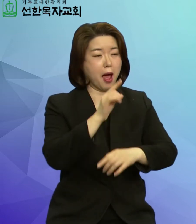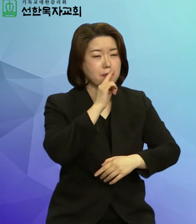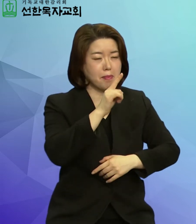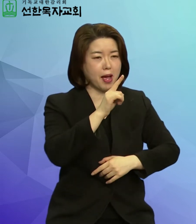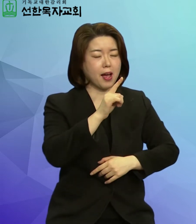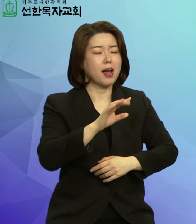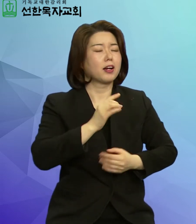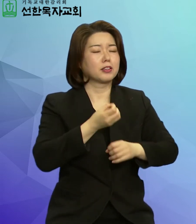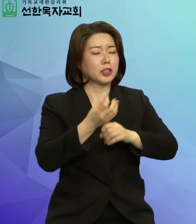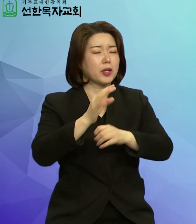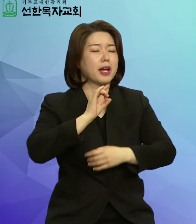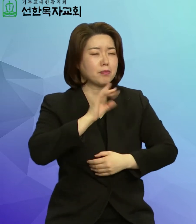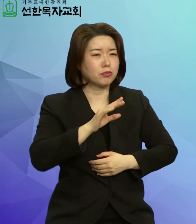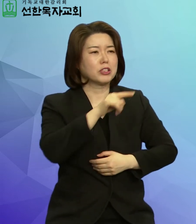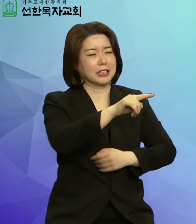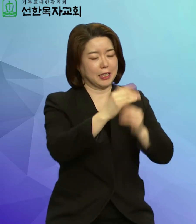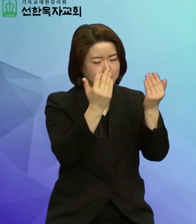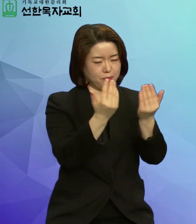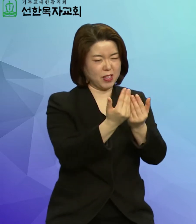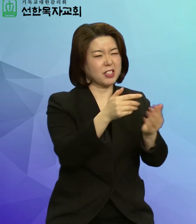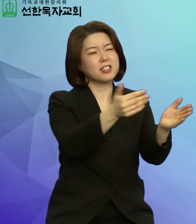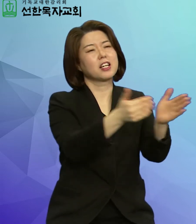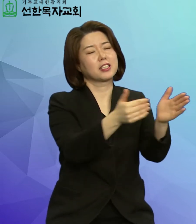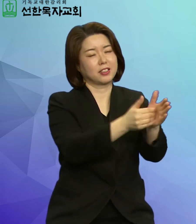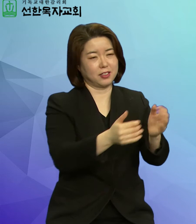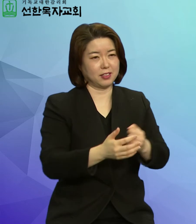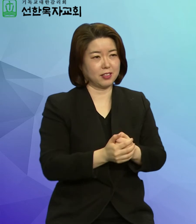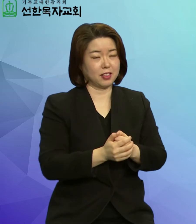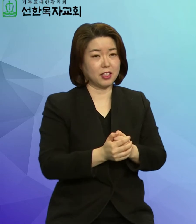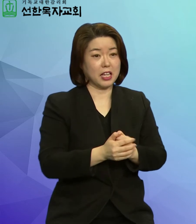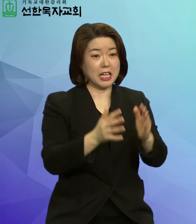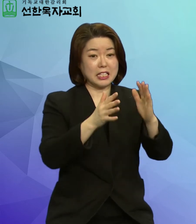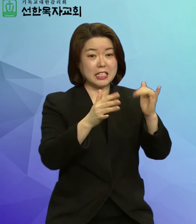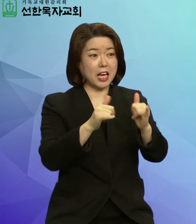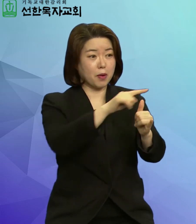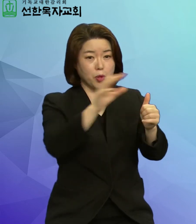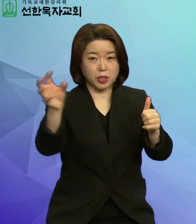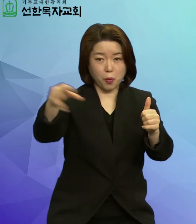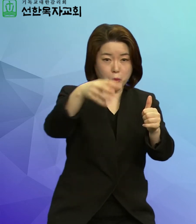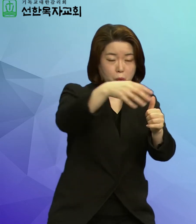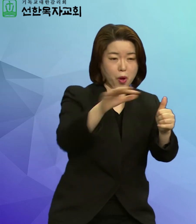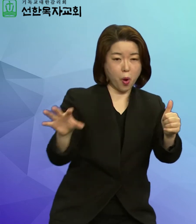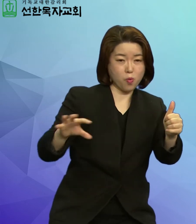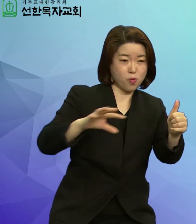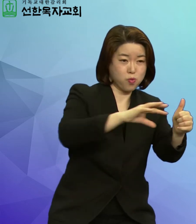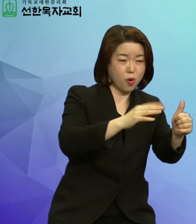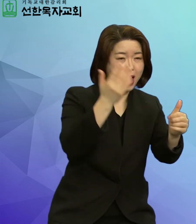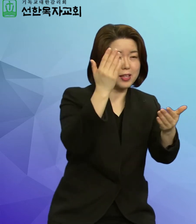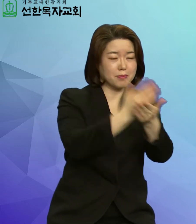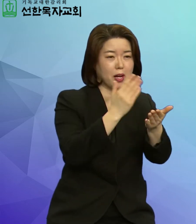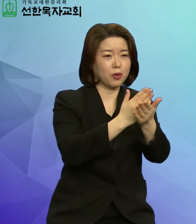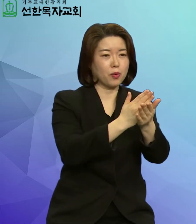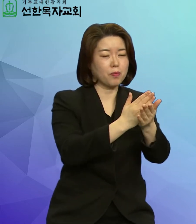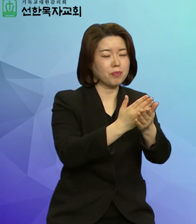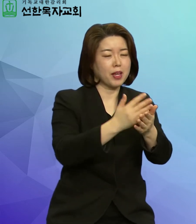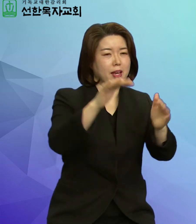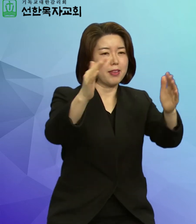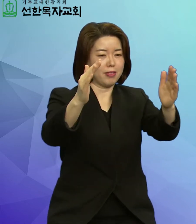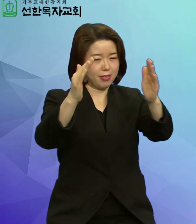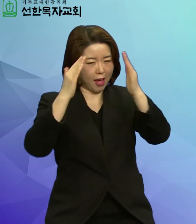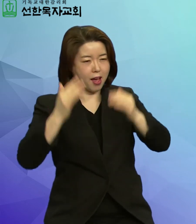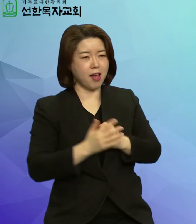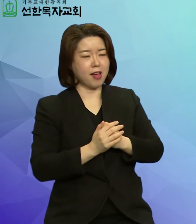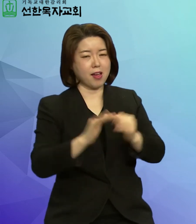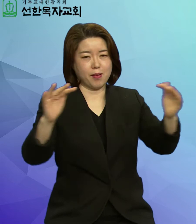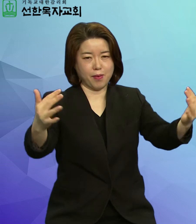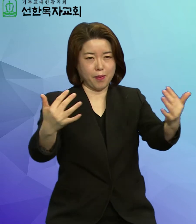하는 말을 전하는 것이 내가 할 전부야. 사람을 너에게로 모으려고 하지 말고 나에게로 향하게